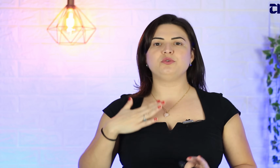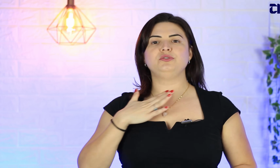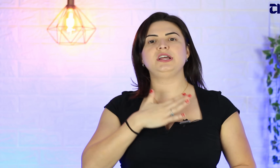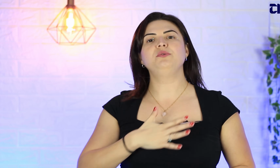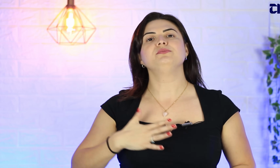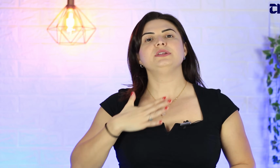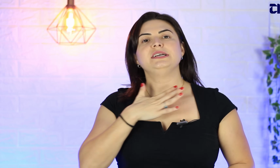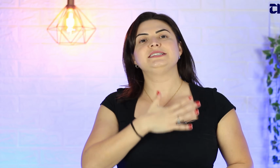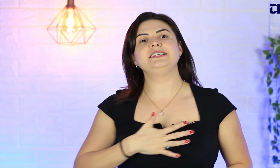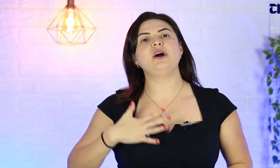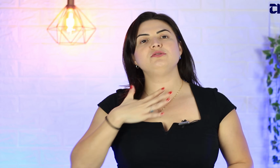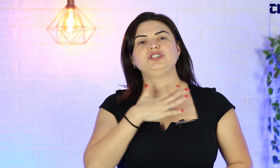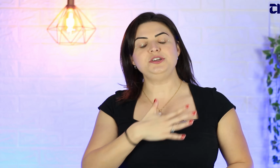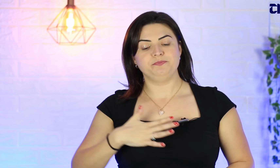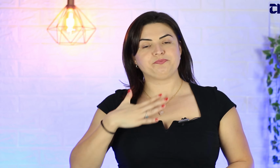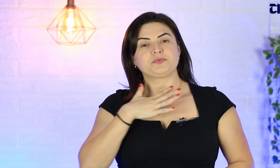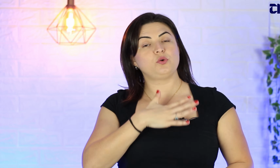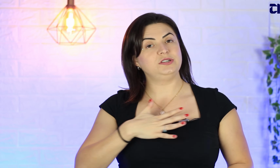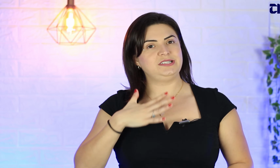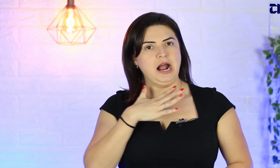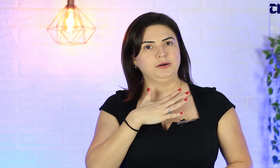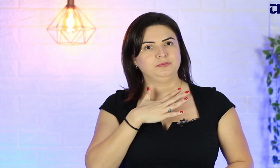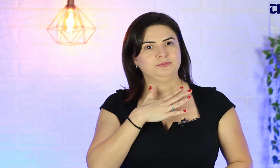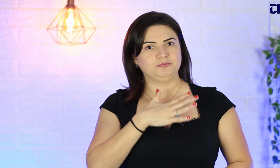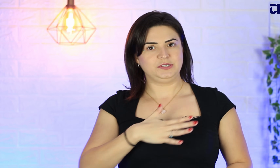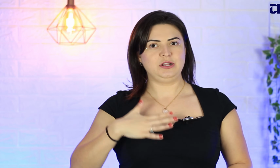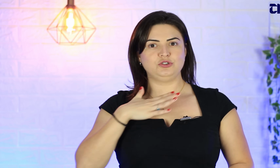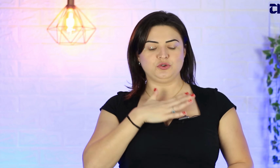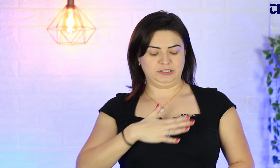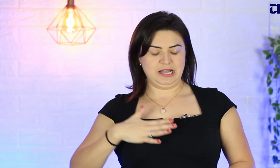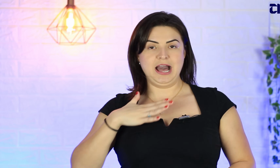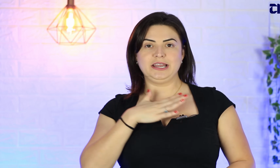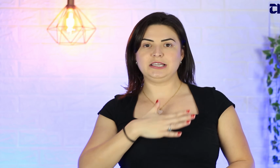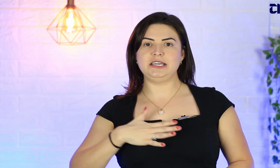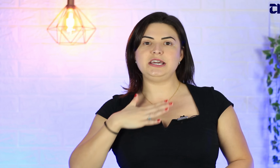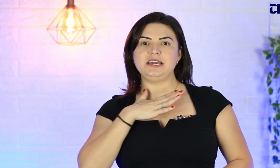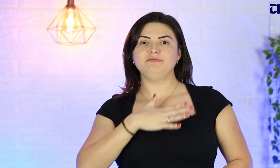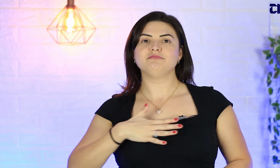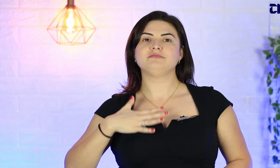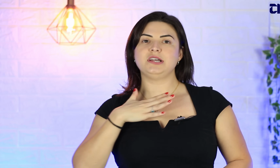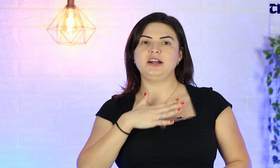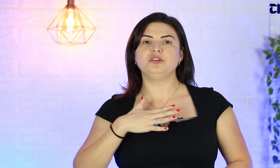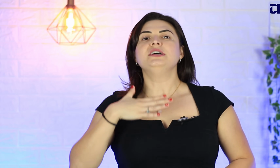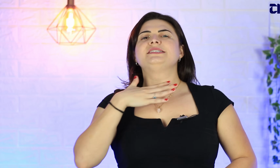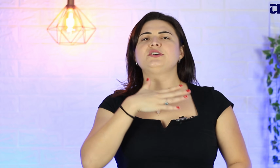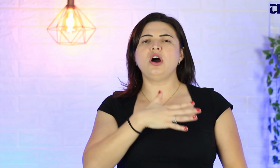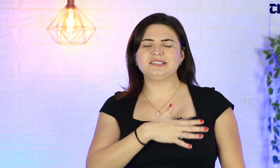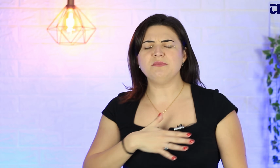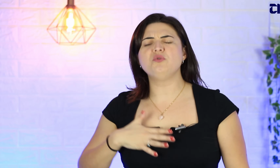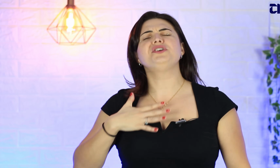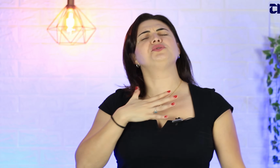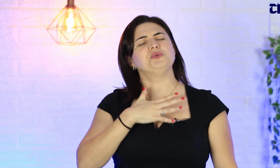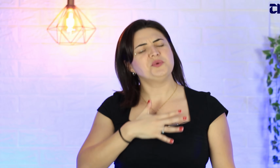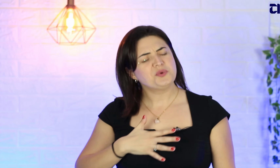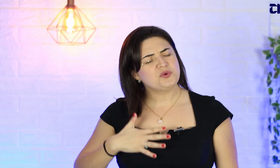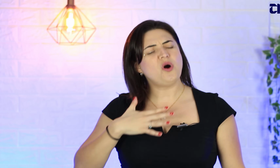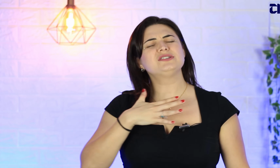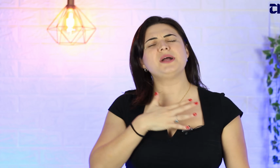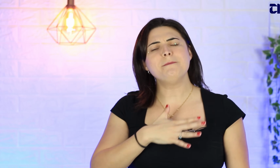barulho. Então, sinal de gostar. Sinal de gostar aqui. Certo? Se gosta muito. Gosta